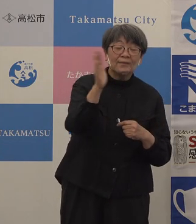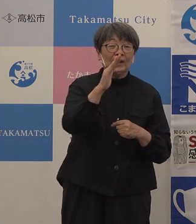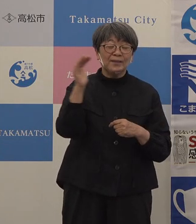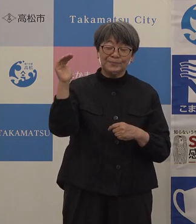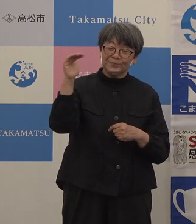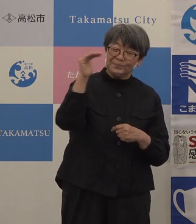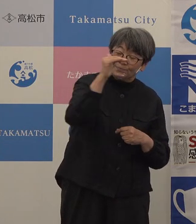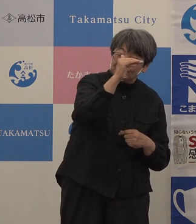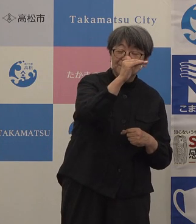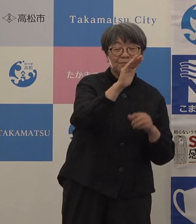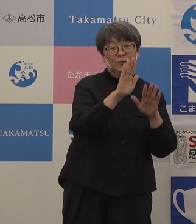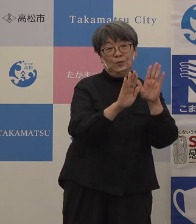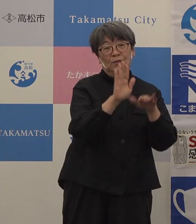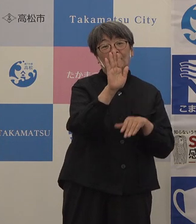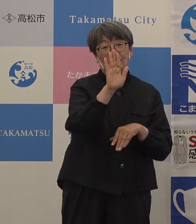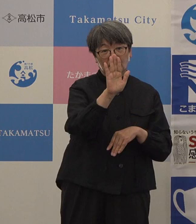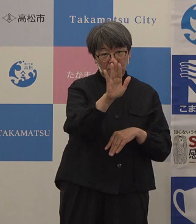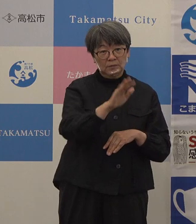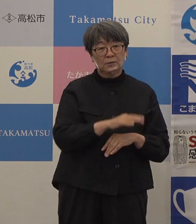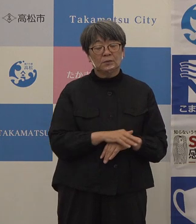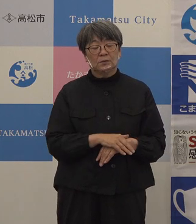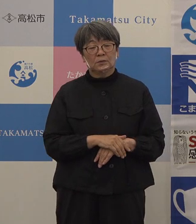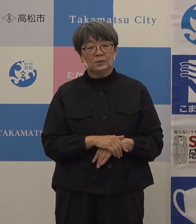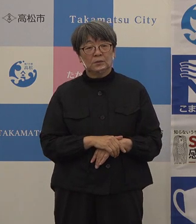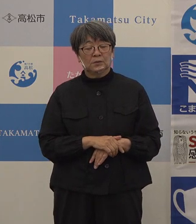ているということでして、